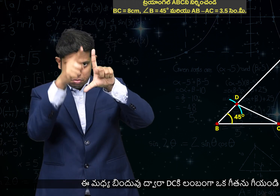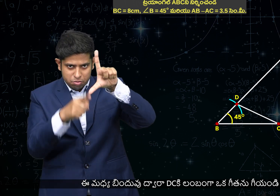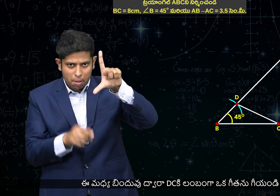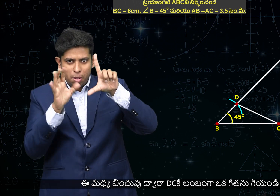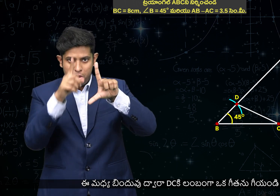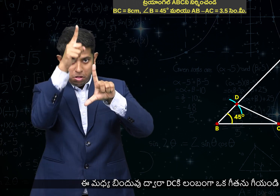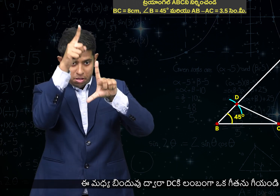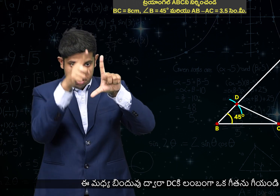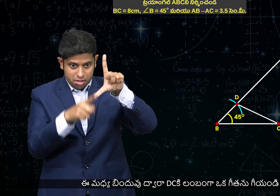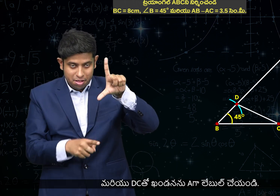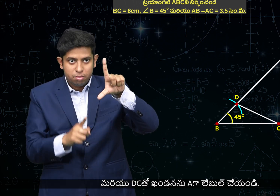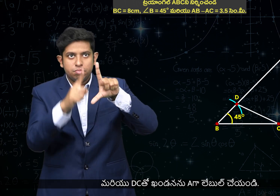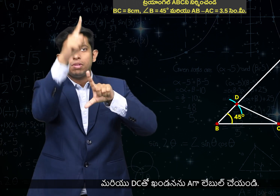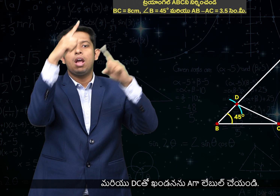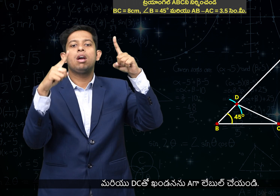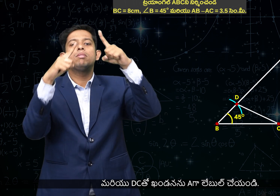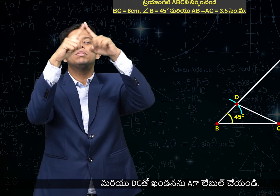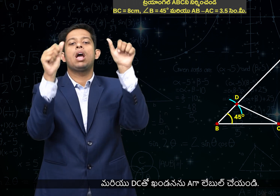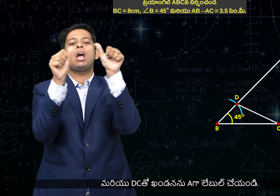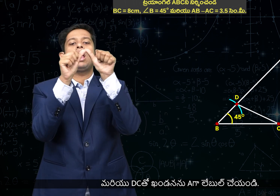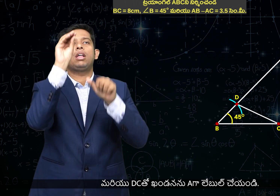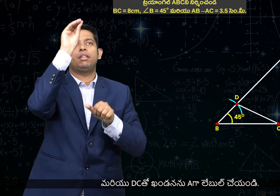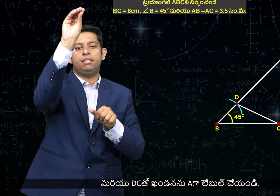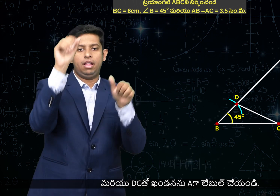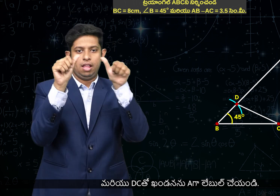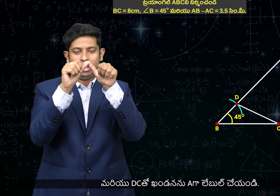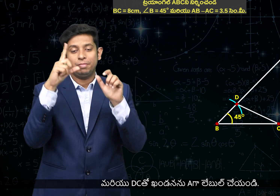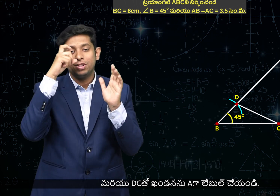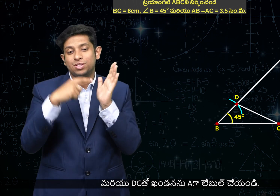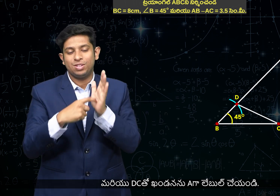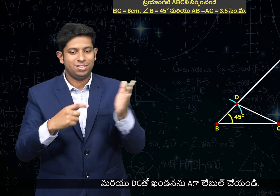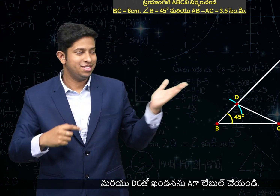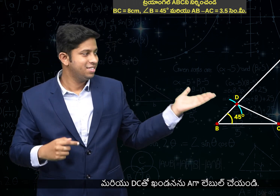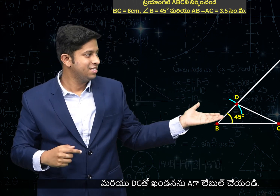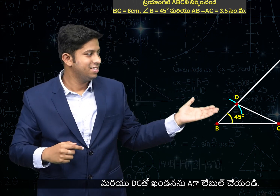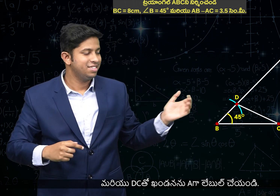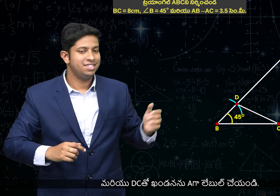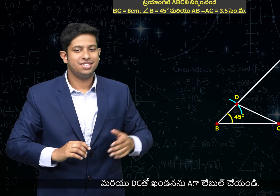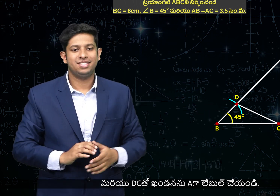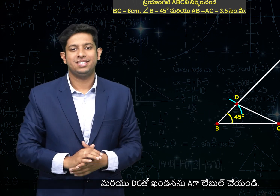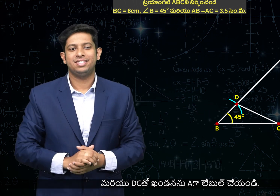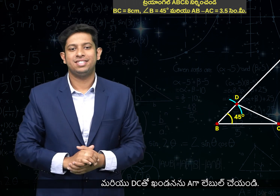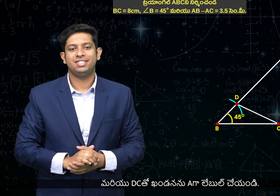గీతను గీయండి మరియు డీసీతో ఖండనను ఏగా లేబుల్ చేయండి.